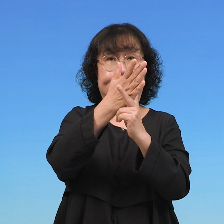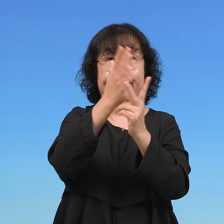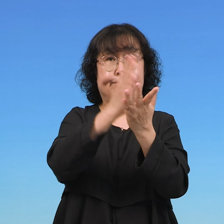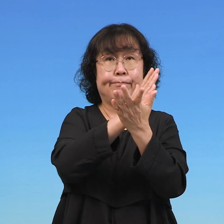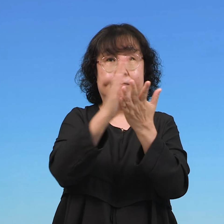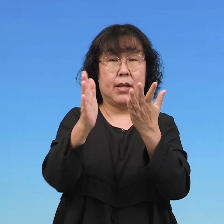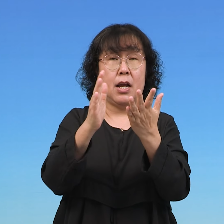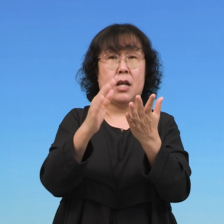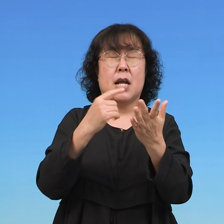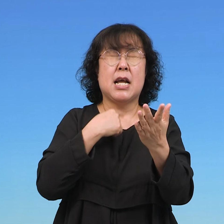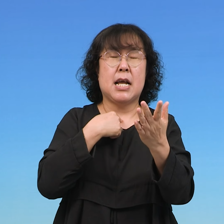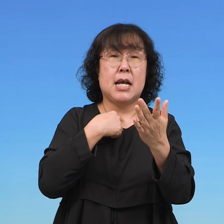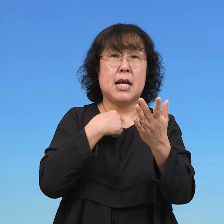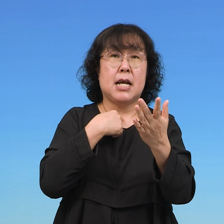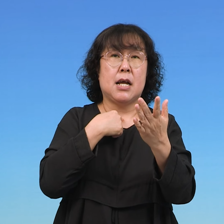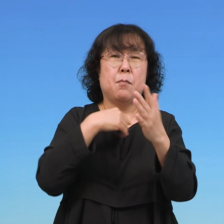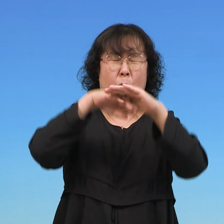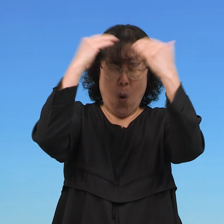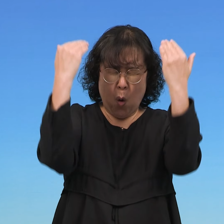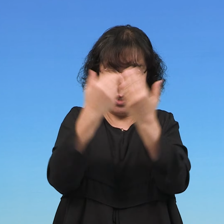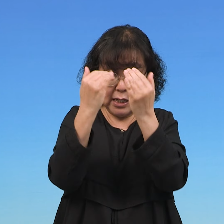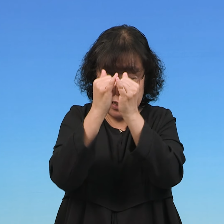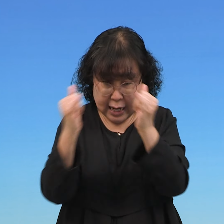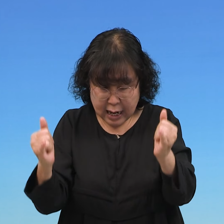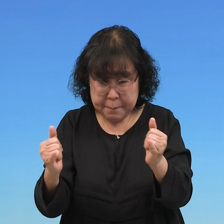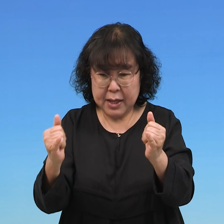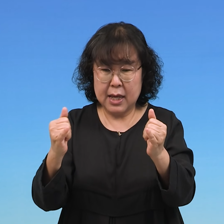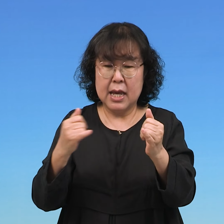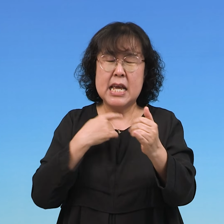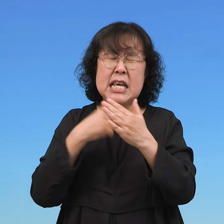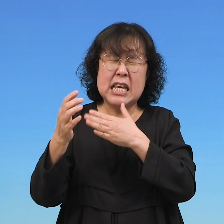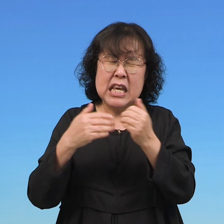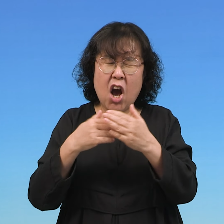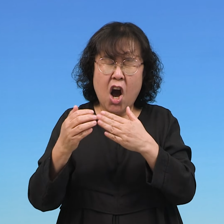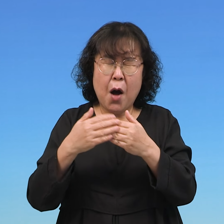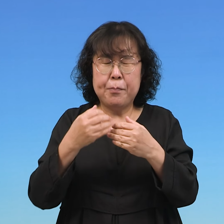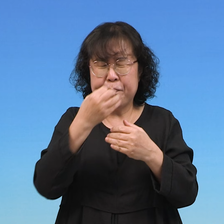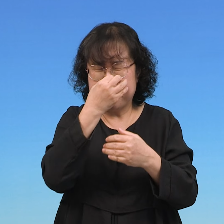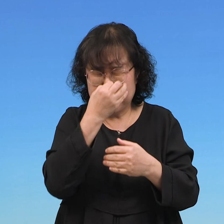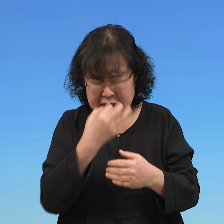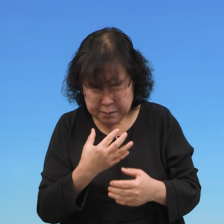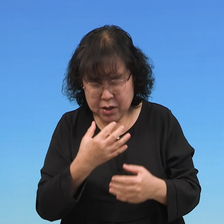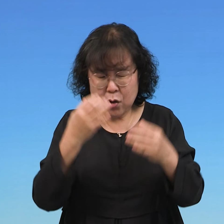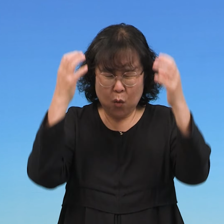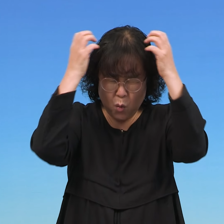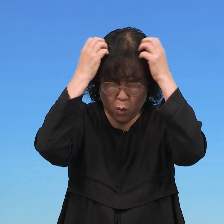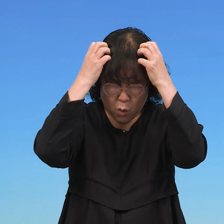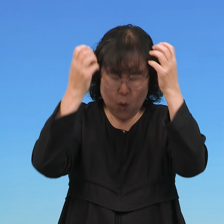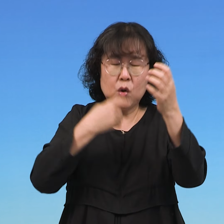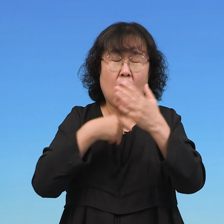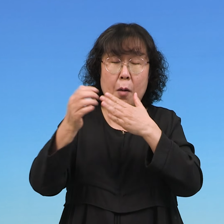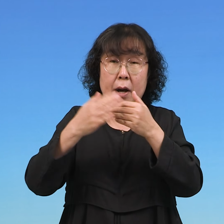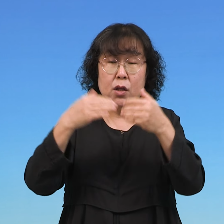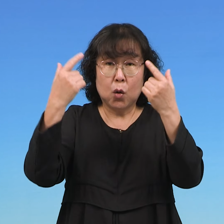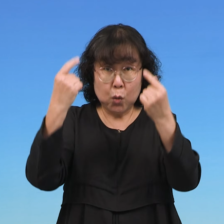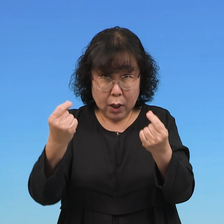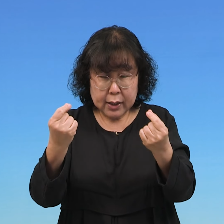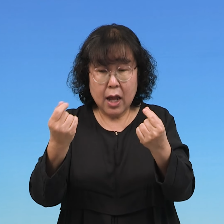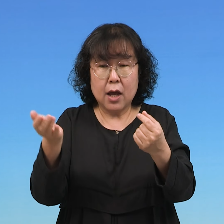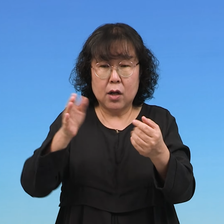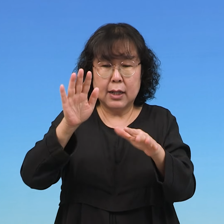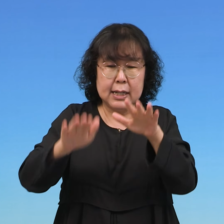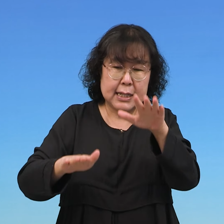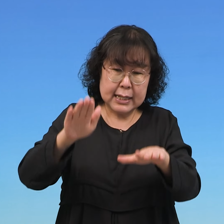예외 없이 고난을 경험하고 실패를 경험하고 환난을 겪는 건 모든 인생의 공통점이고요.